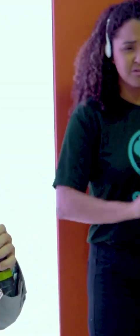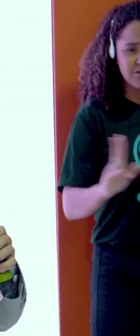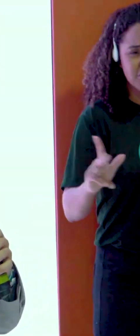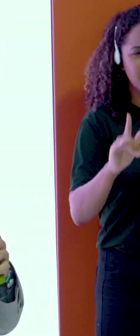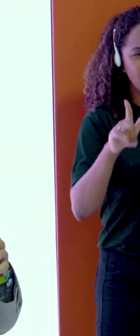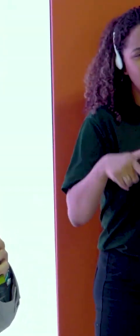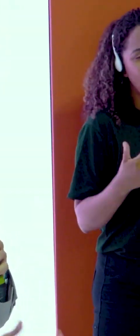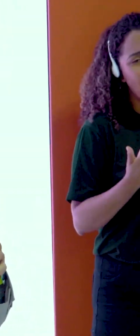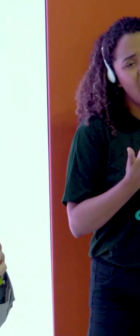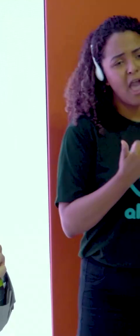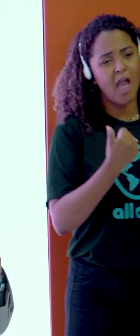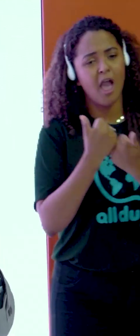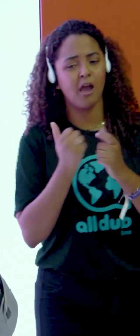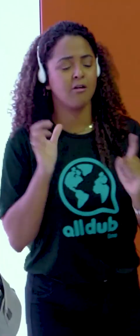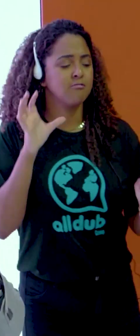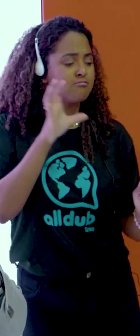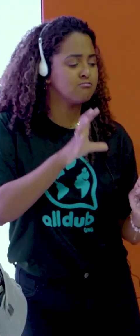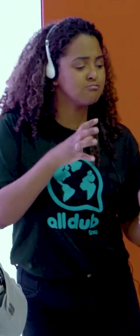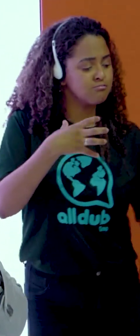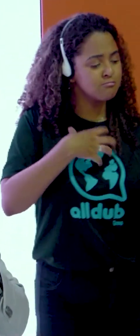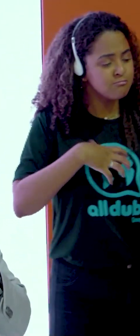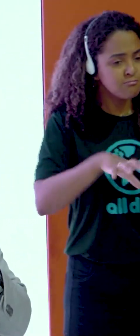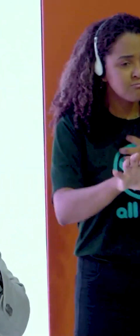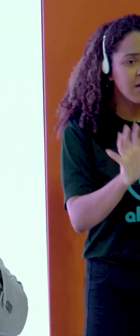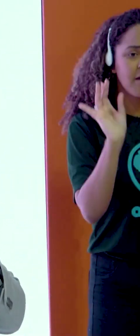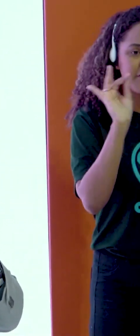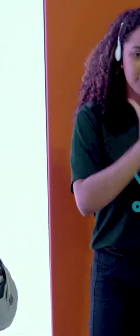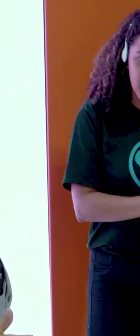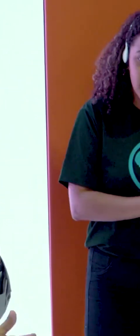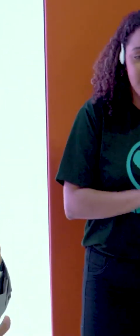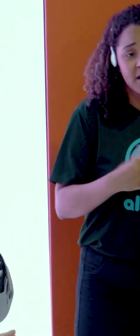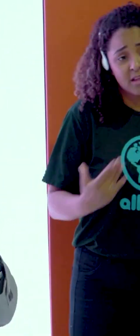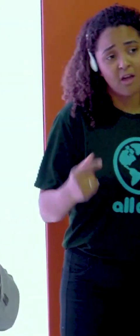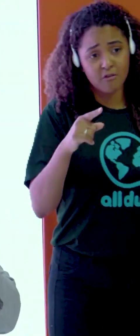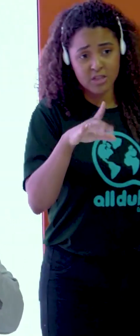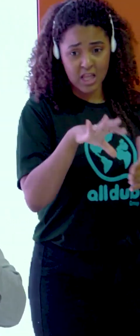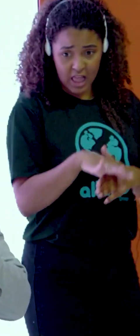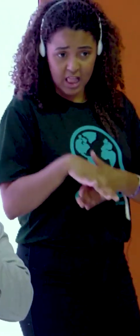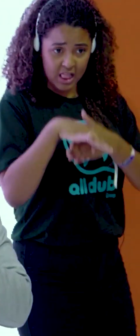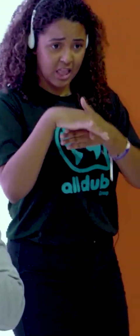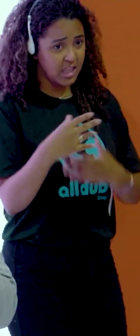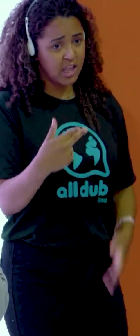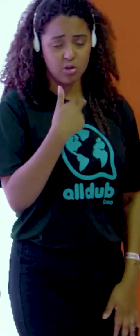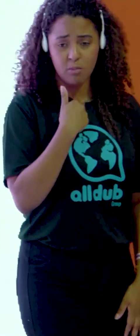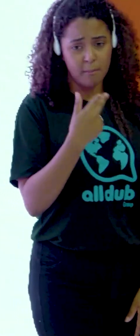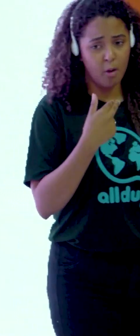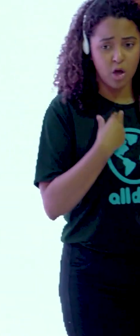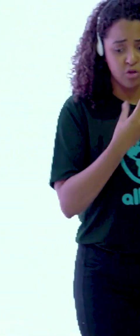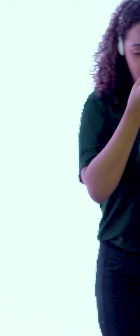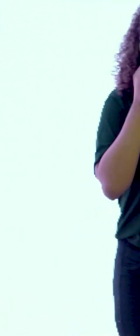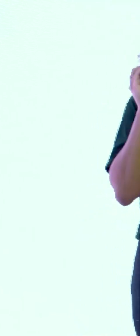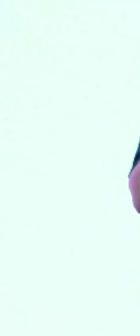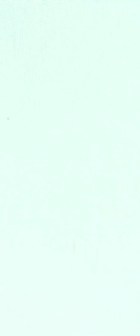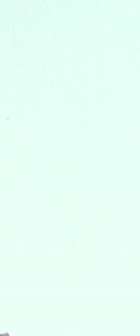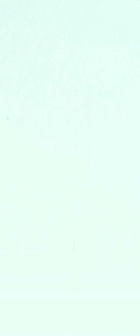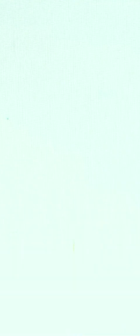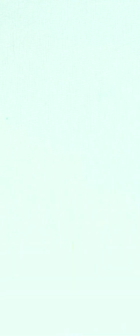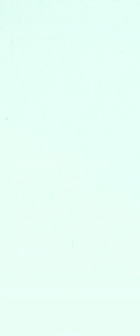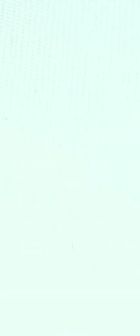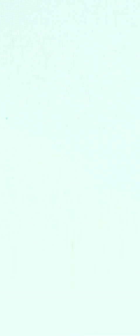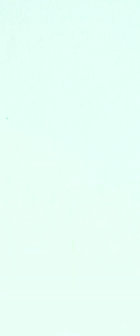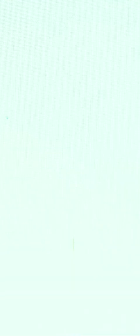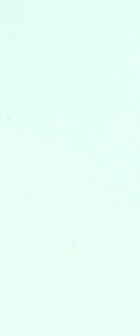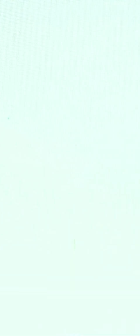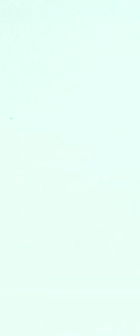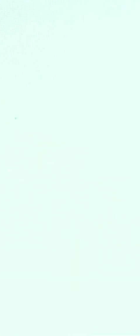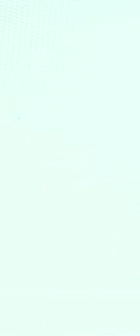mais intuitivo, muito mais empático. E, obviamente, você, sendo um líder, não pode abdicar da sua liderança e de decidir em